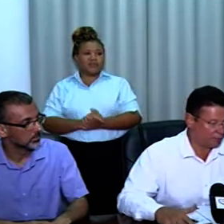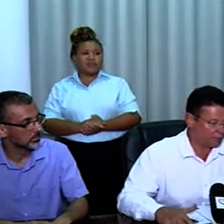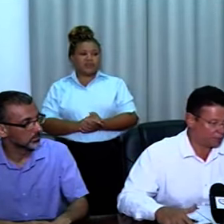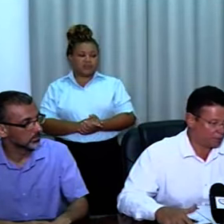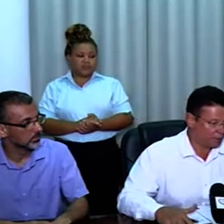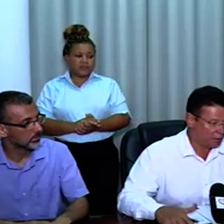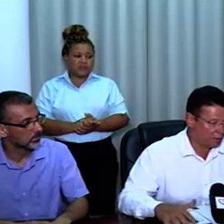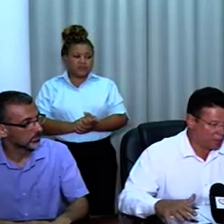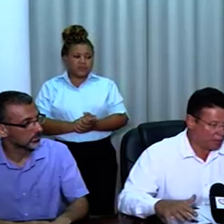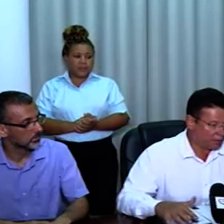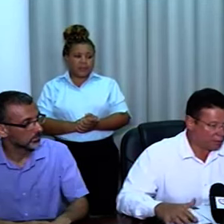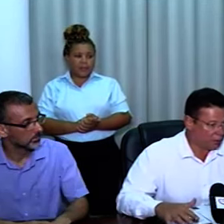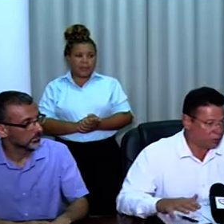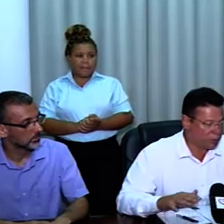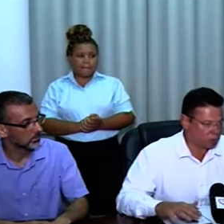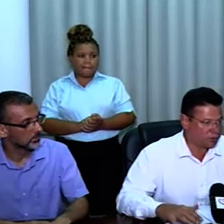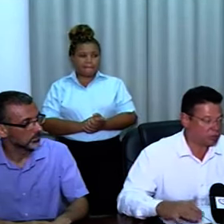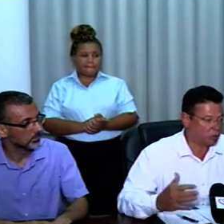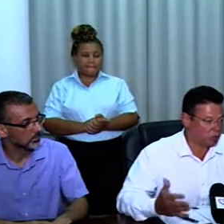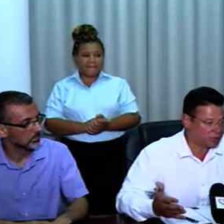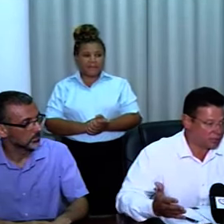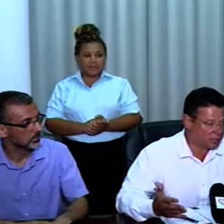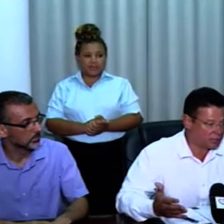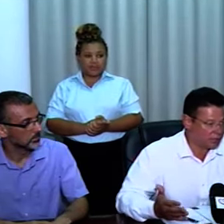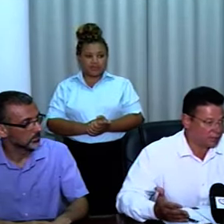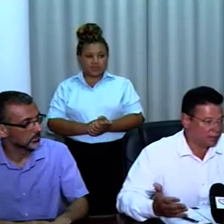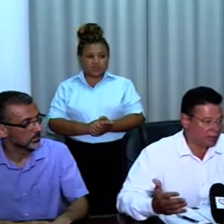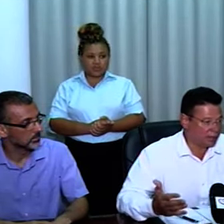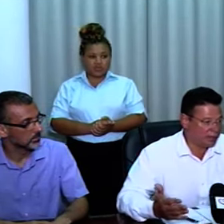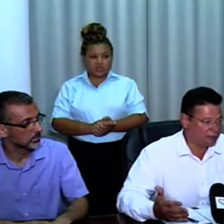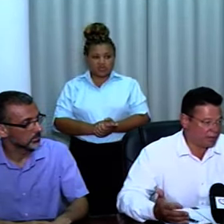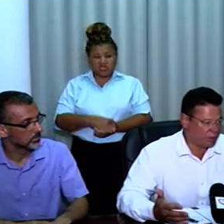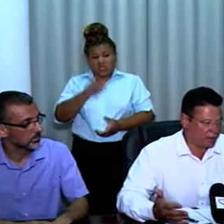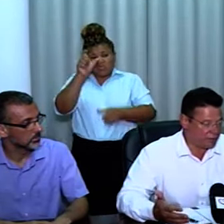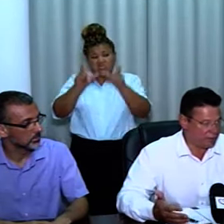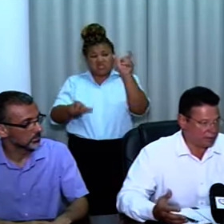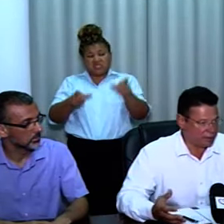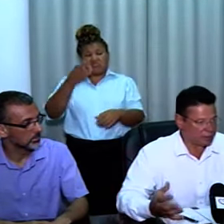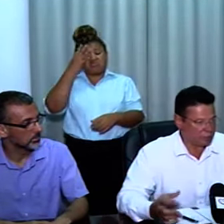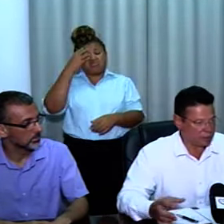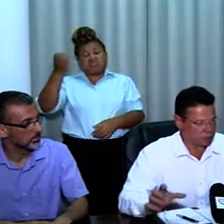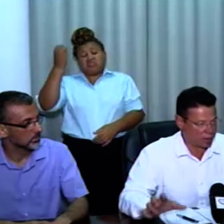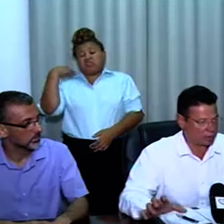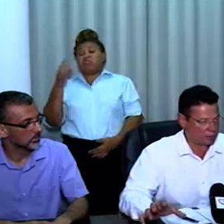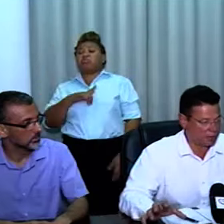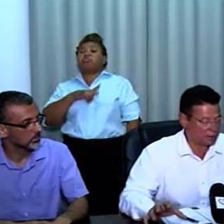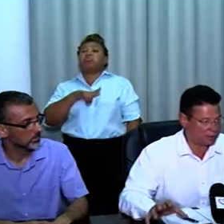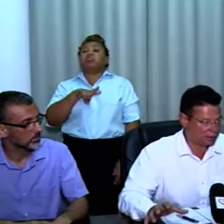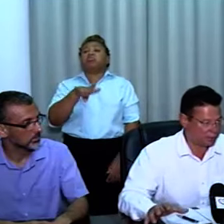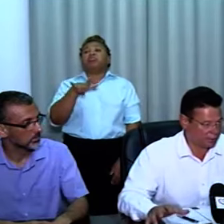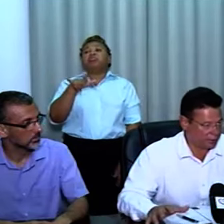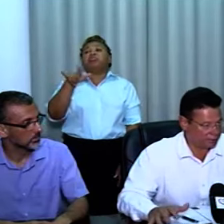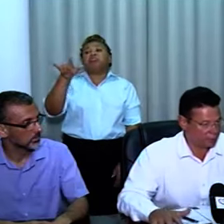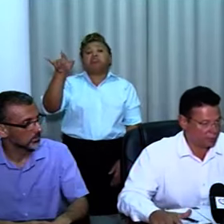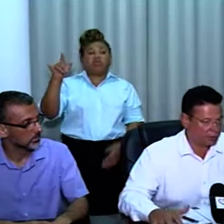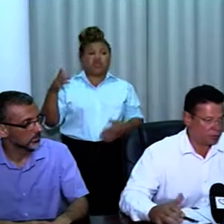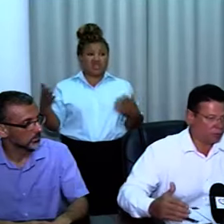pays. Mais le temps, nous pouvons continuer à sortir, il fait nous la vie. Des années, nous avons un track qui est